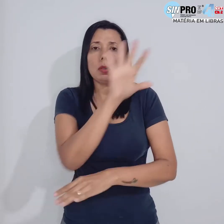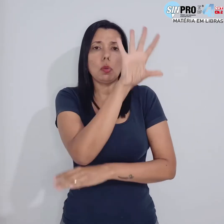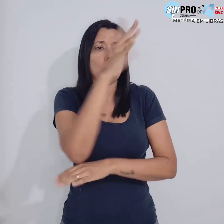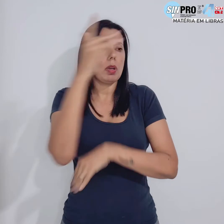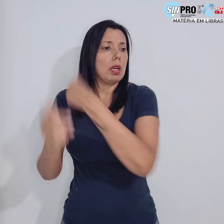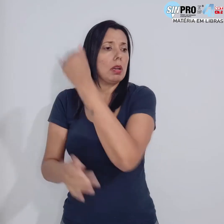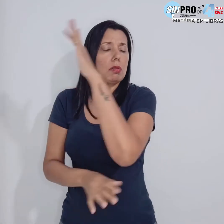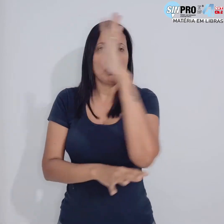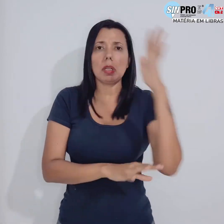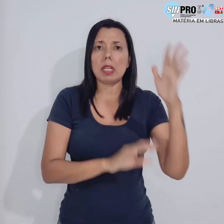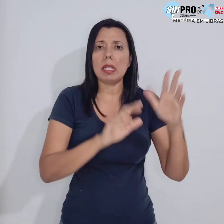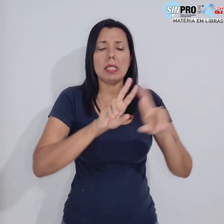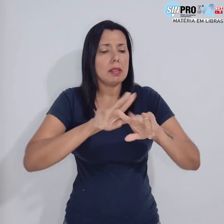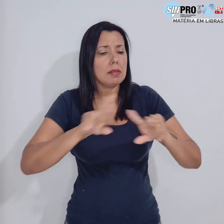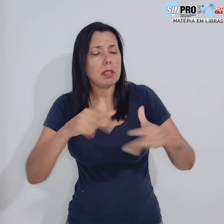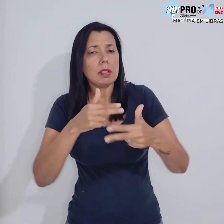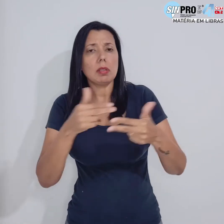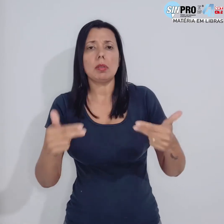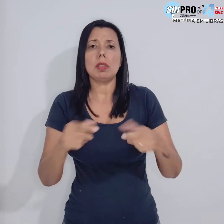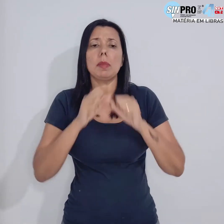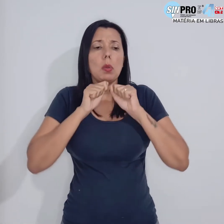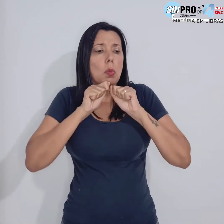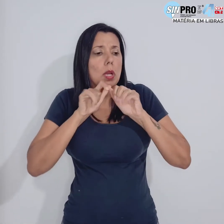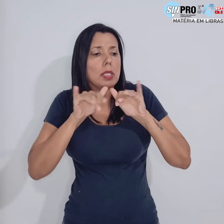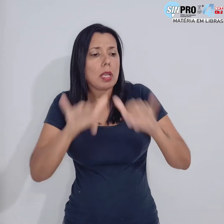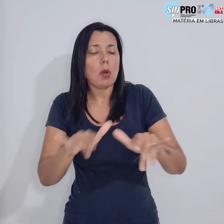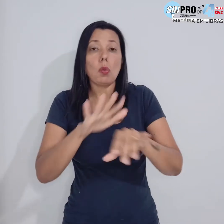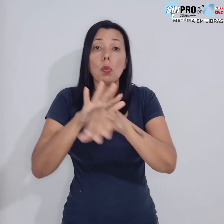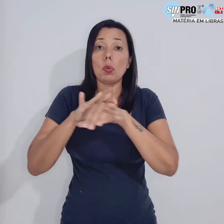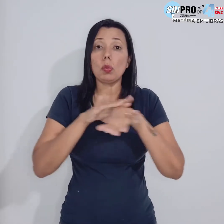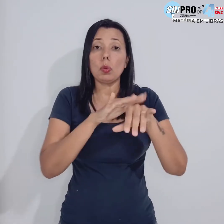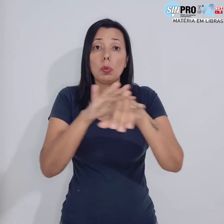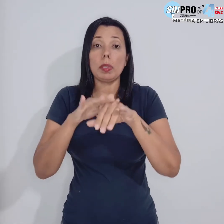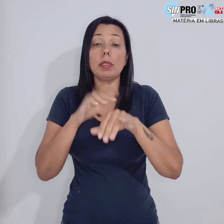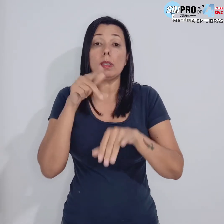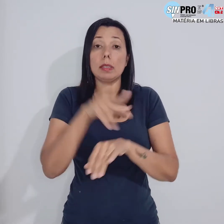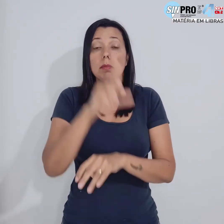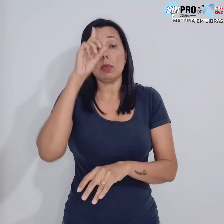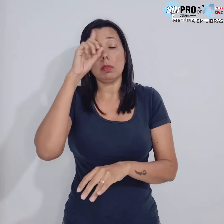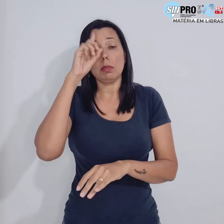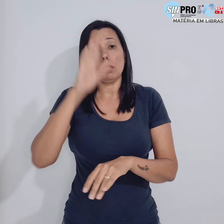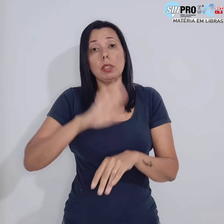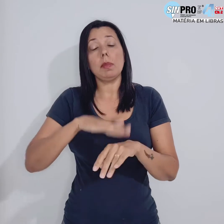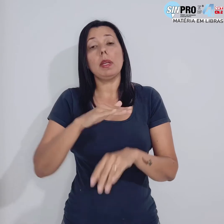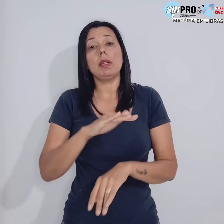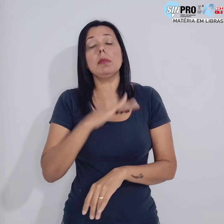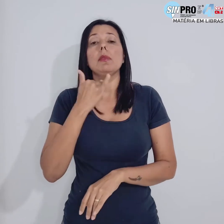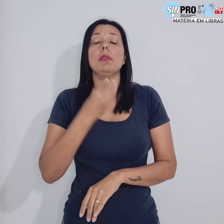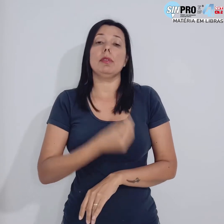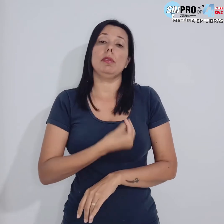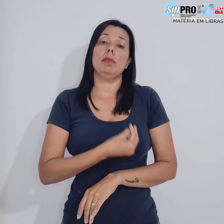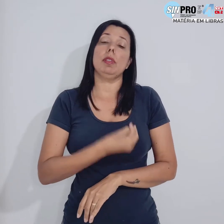o garimpo ilegal e a disseminação de doenças que ceifam cada dia mais suas vidas.